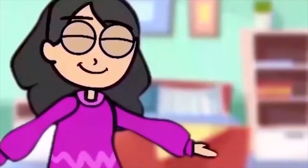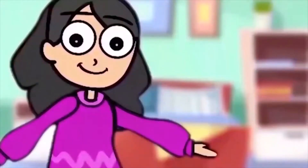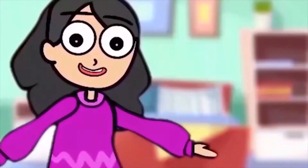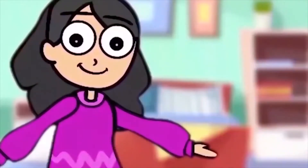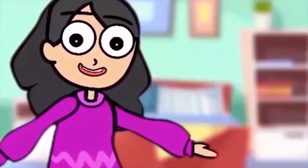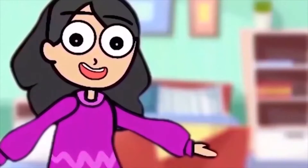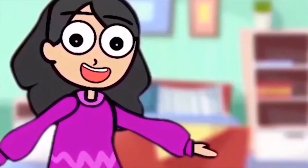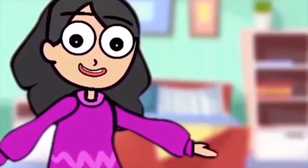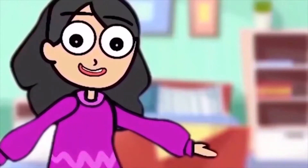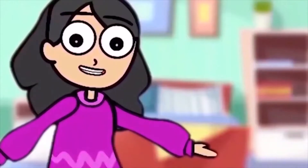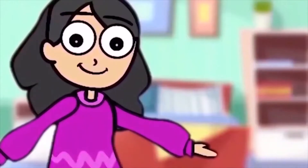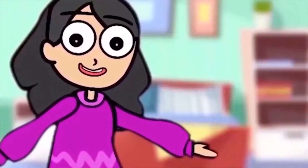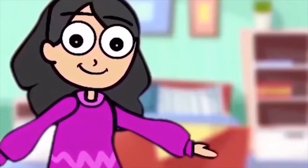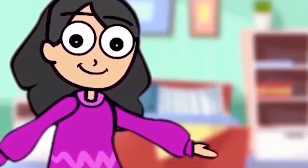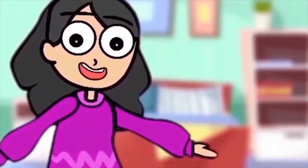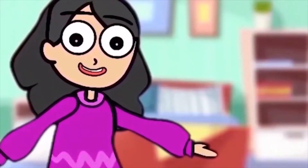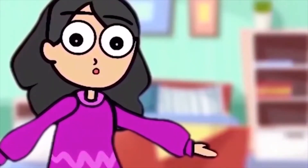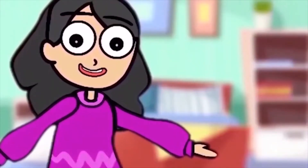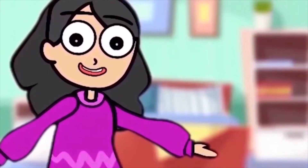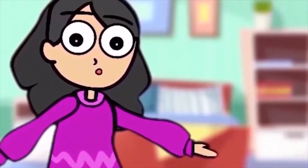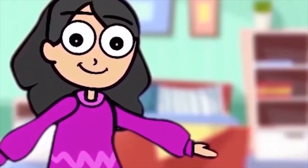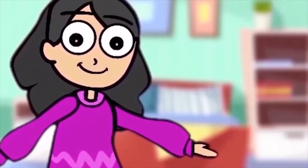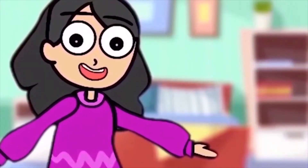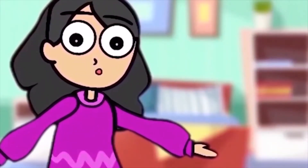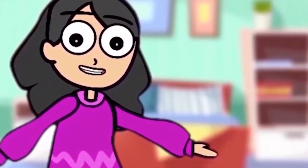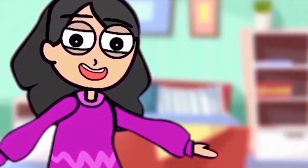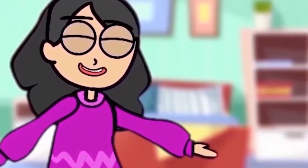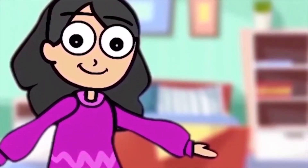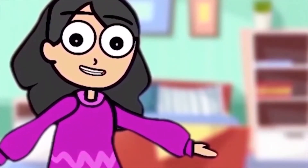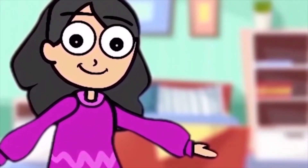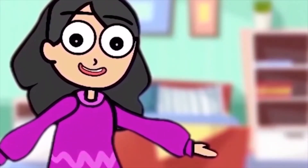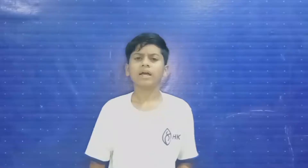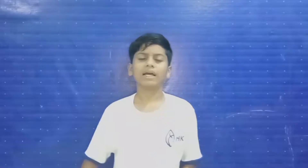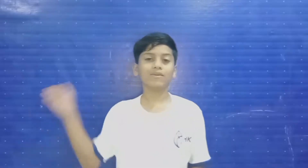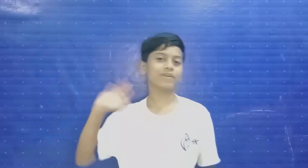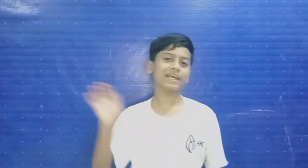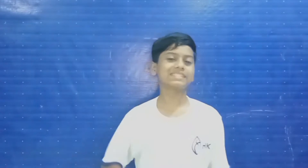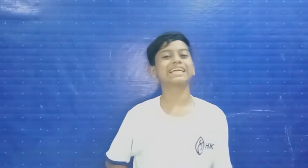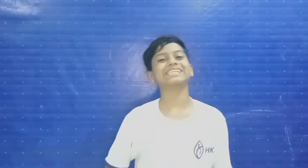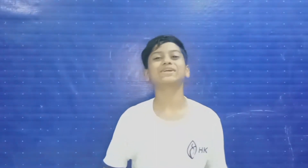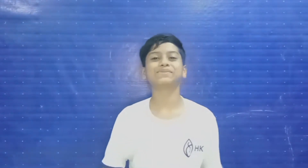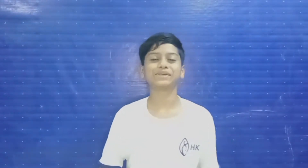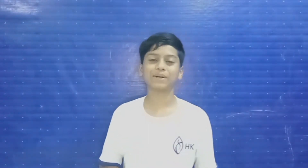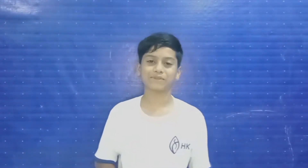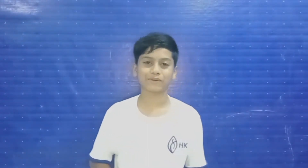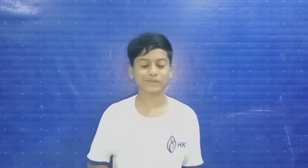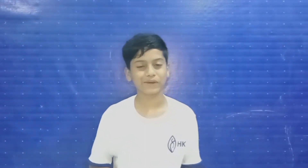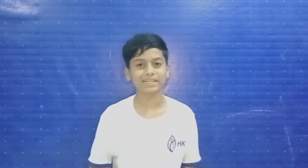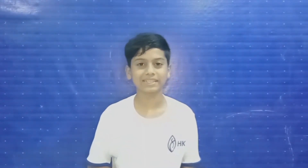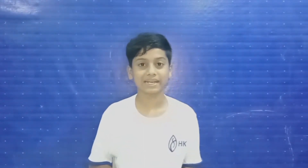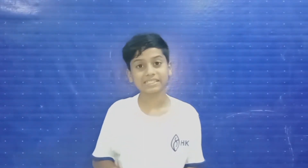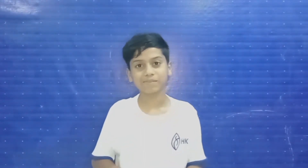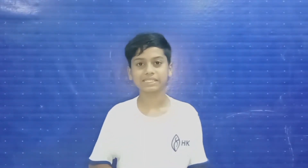चलो आपा मिल के प्रार्थना करते हैं, गॉड से बातें करते हैं। हेलो फ्रेंड्स, कैसे आप सब? आप